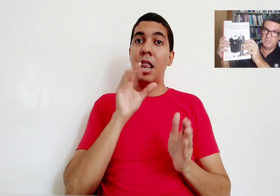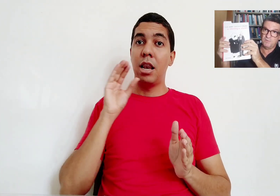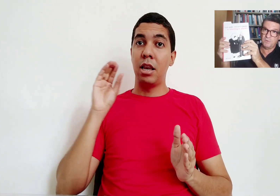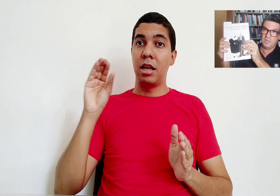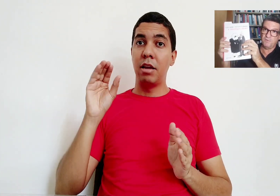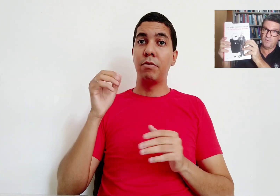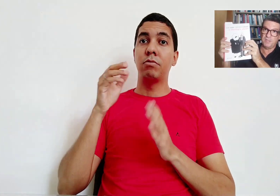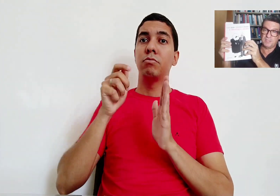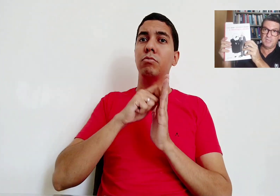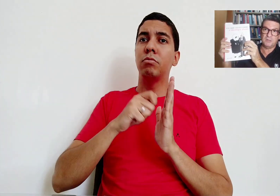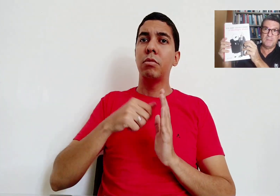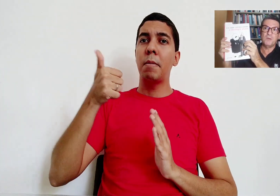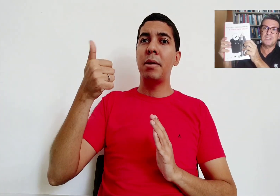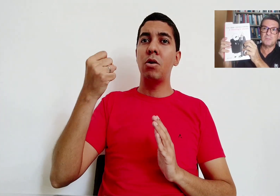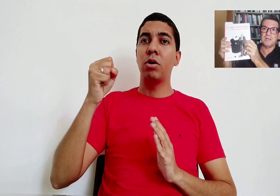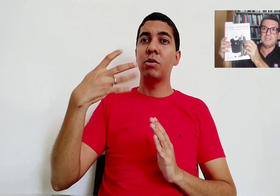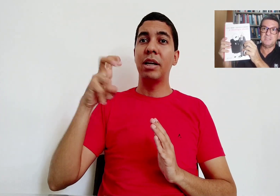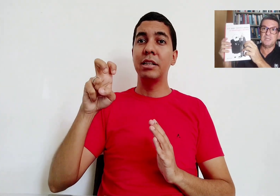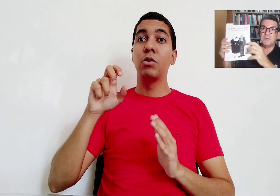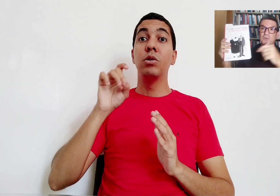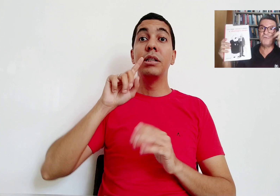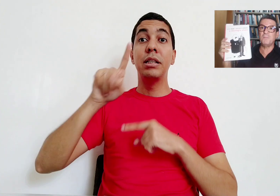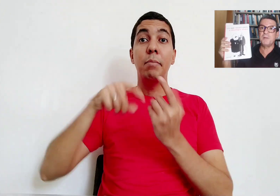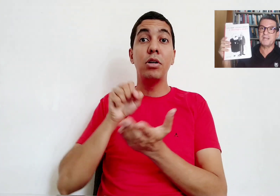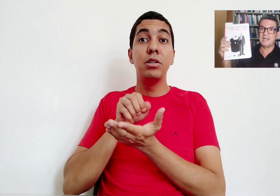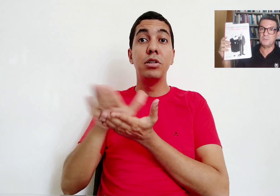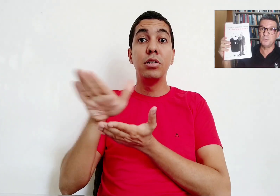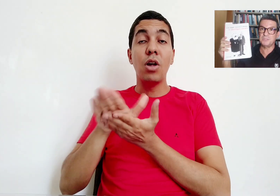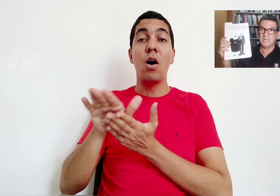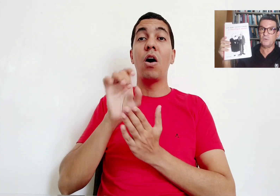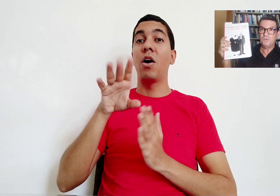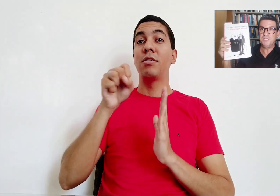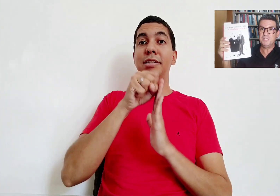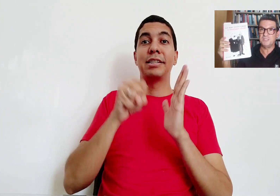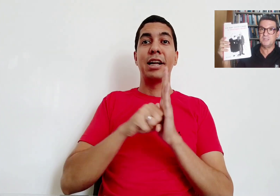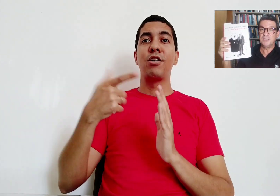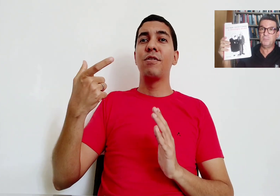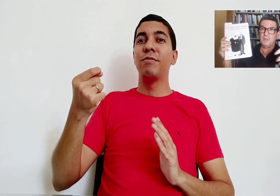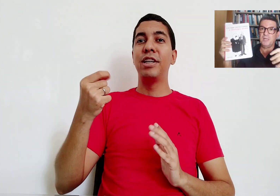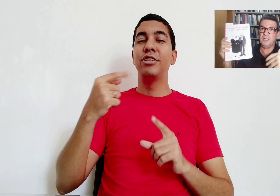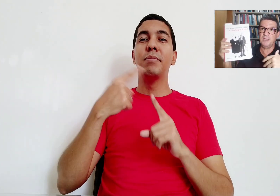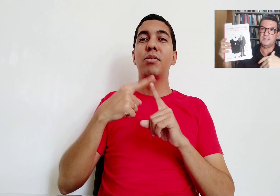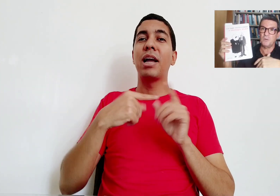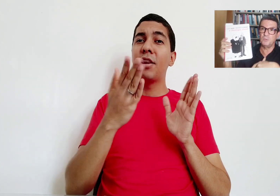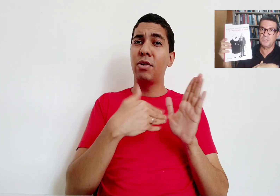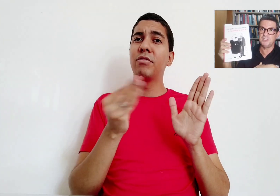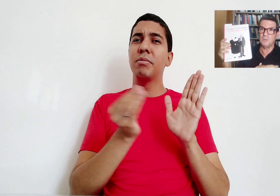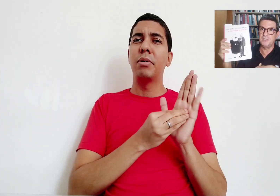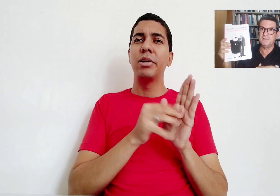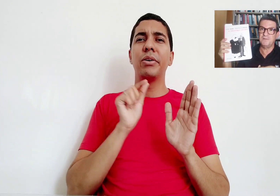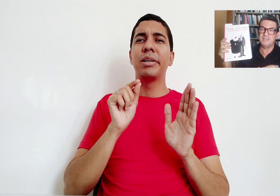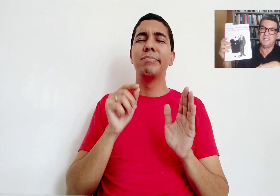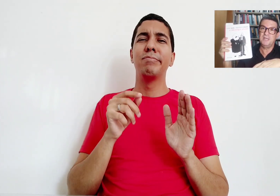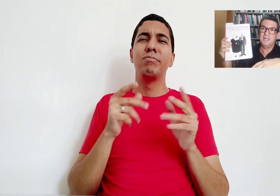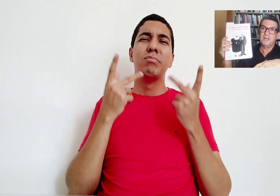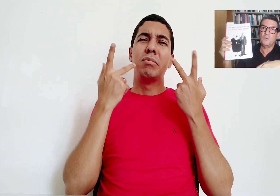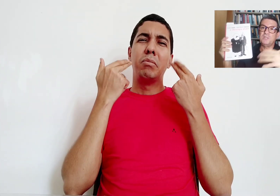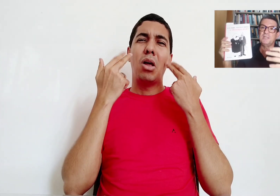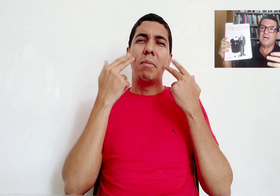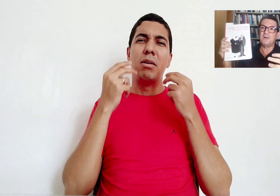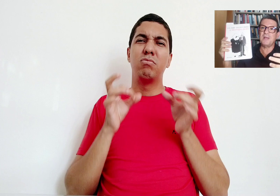Este livro ele foi escrito em 1845, mas só foi publicado no século XX, porque eles, como dizem no livro, eles